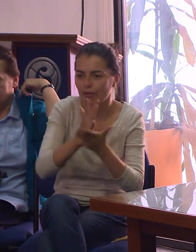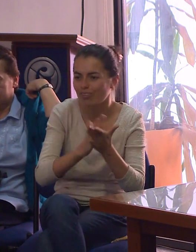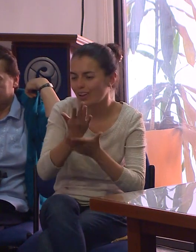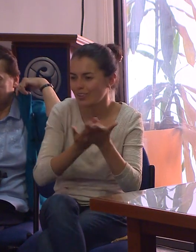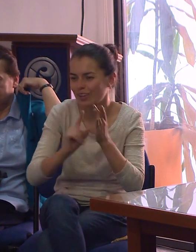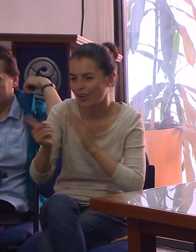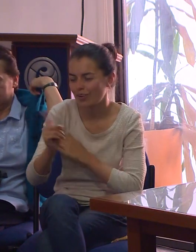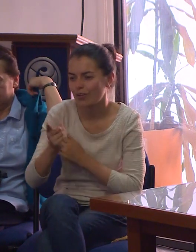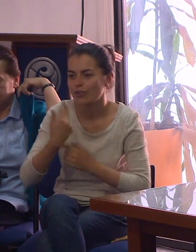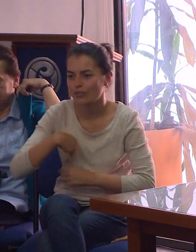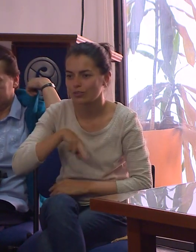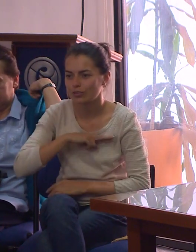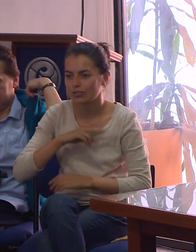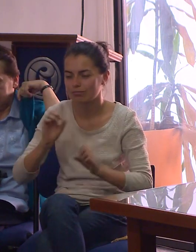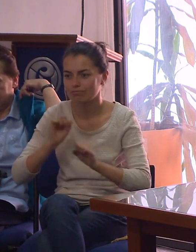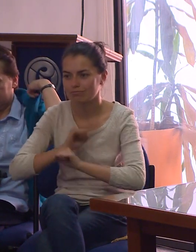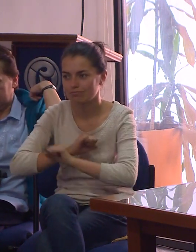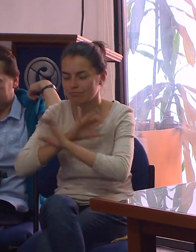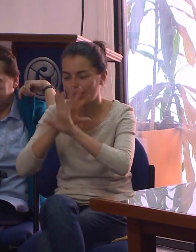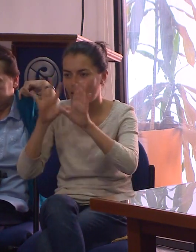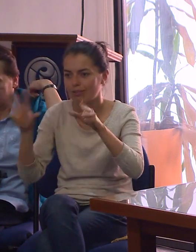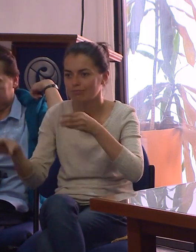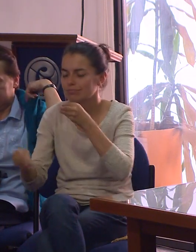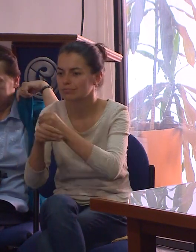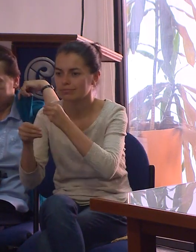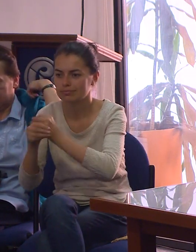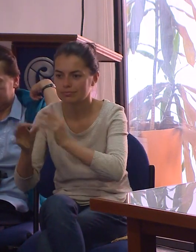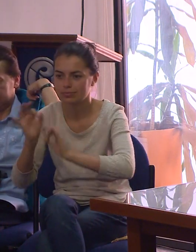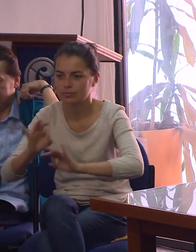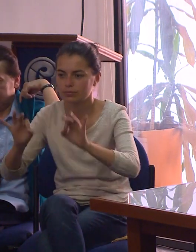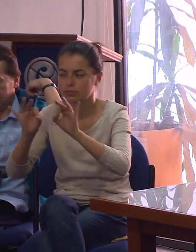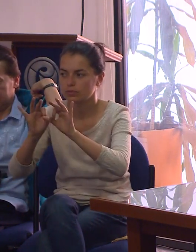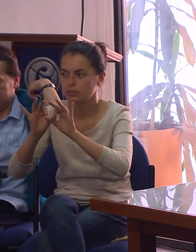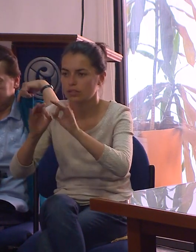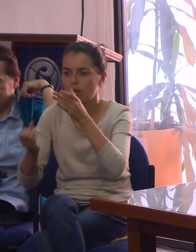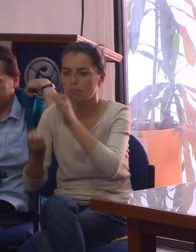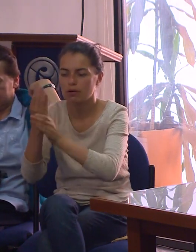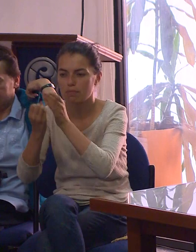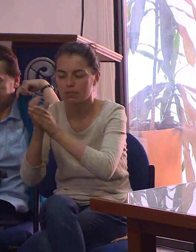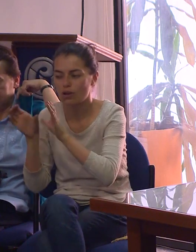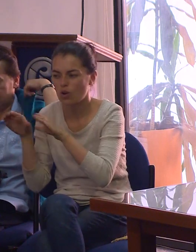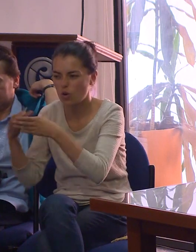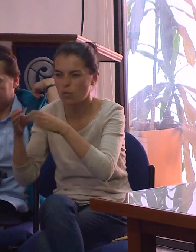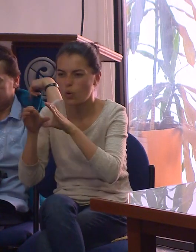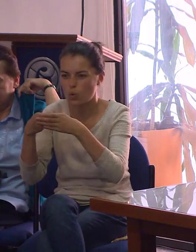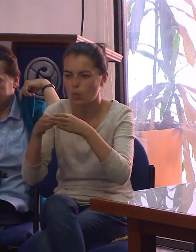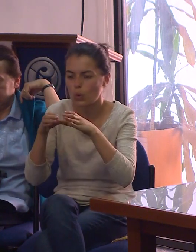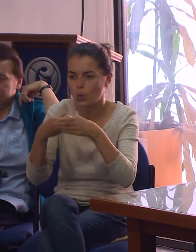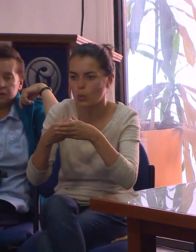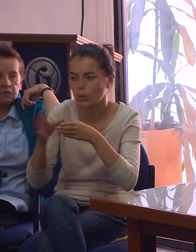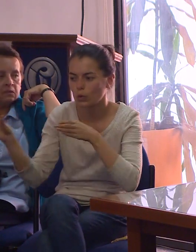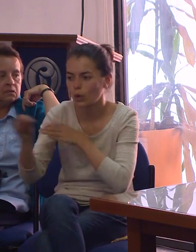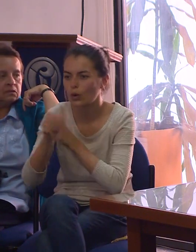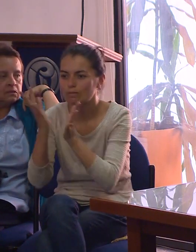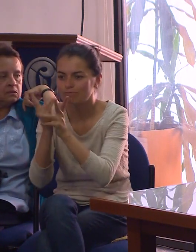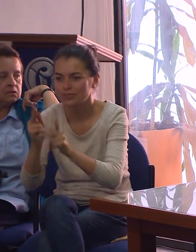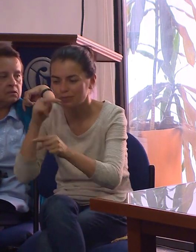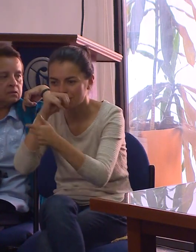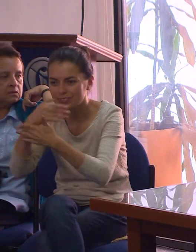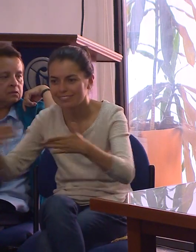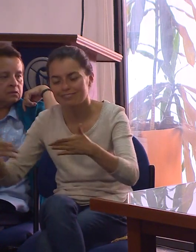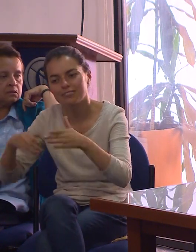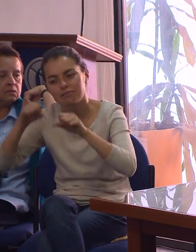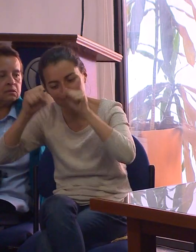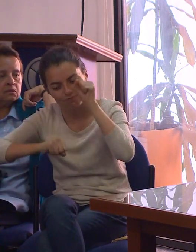sido, por ejemplo, un aporte importante que se ha dado, el generar esos colectivos en el que los estudiantes pues, tienen la